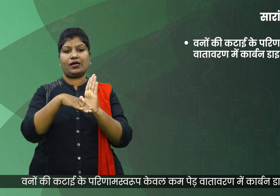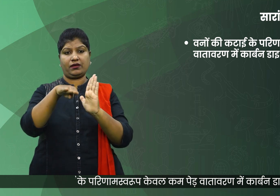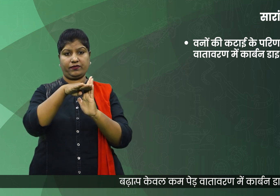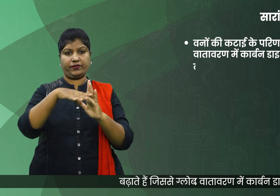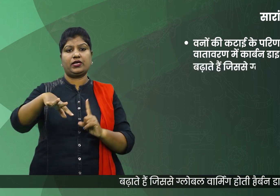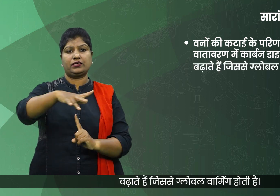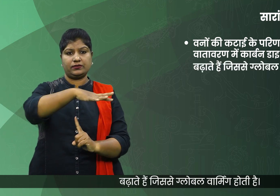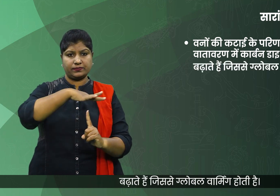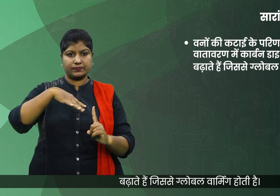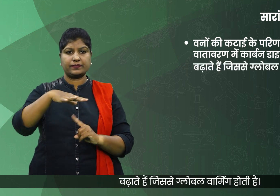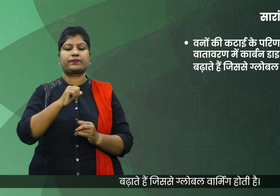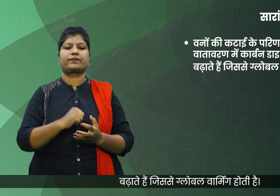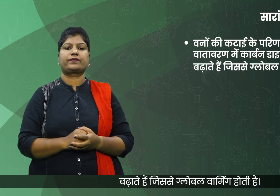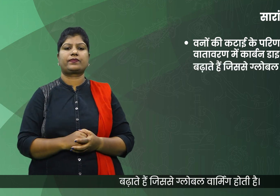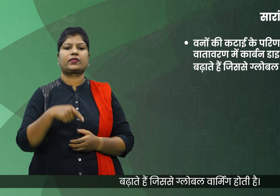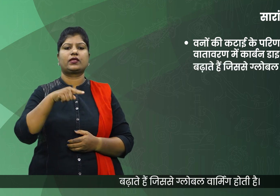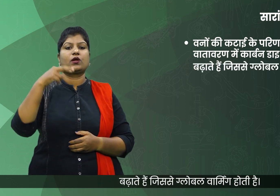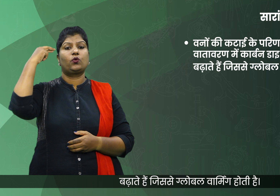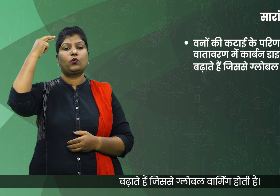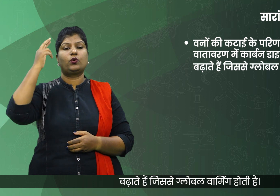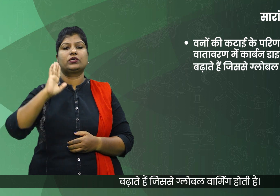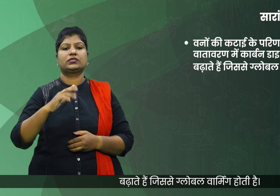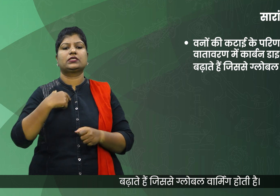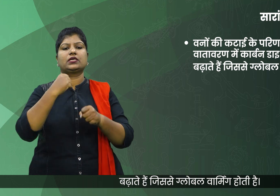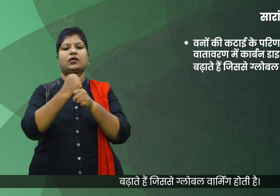बढ़ाते हैं जिससे ग्लोबल वामिंग होती है।